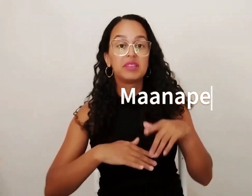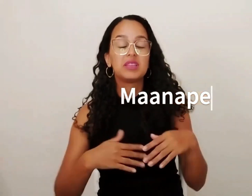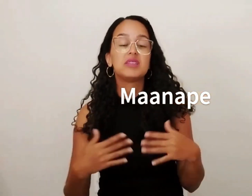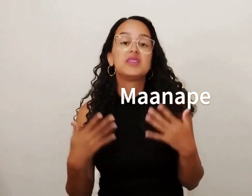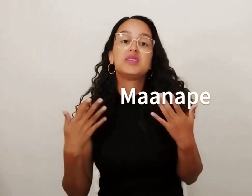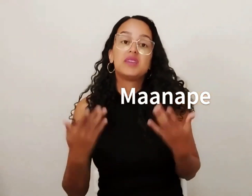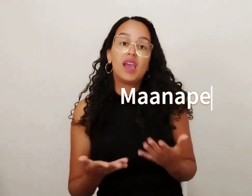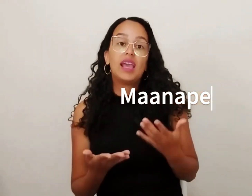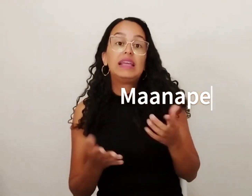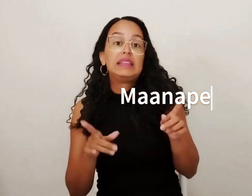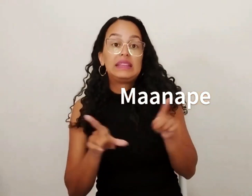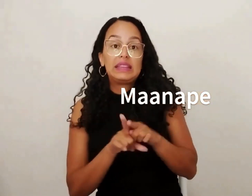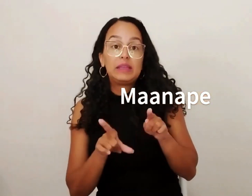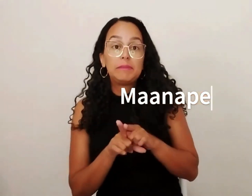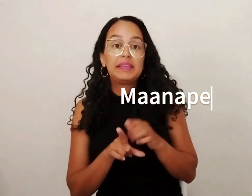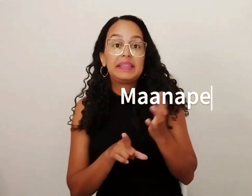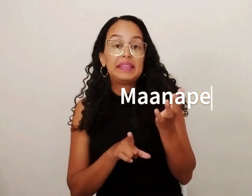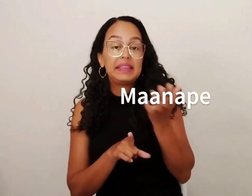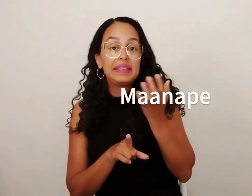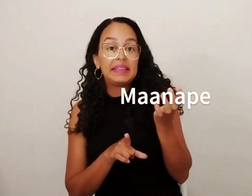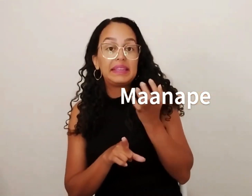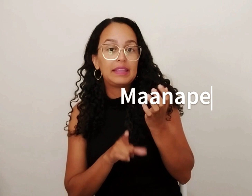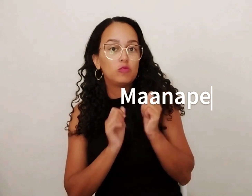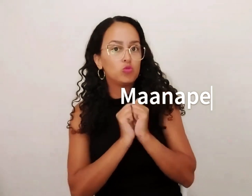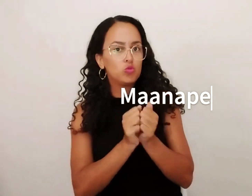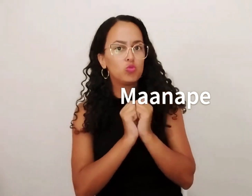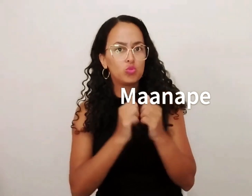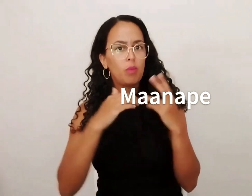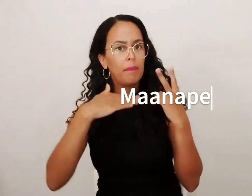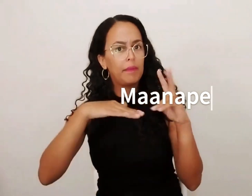tenta se lavar na poça mágica depois de Jiguê,